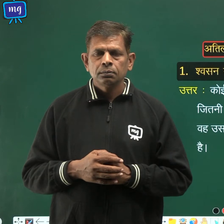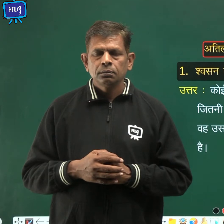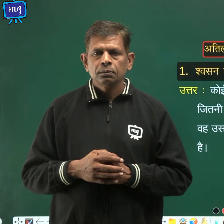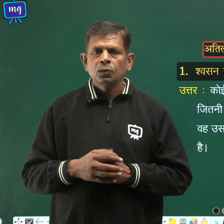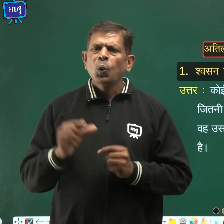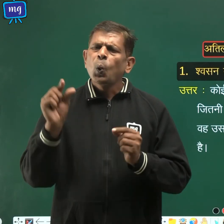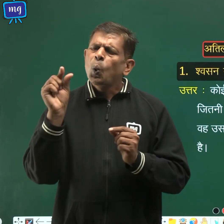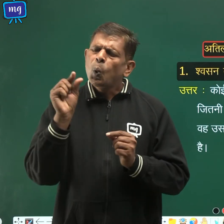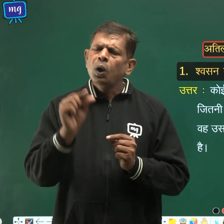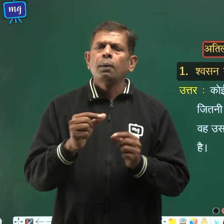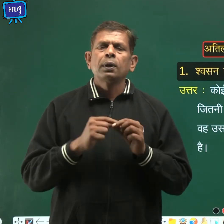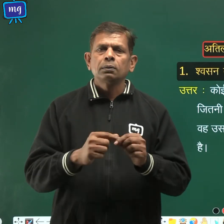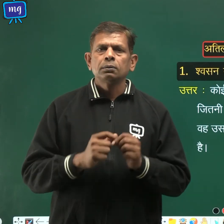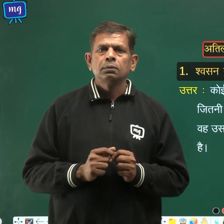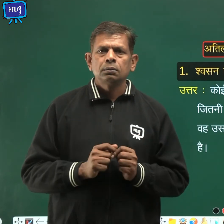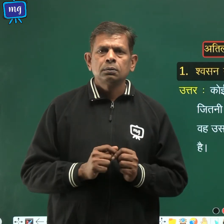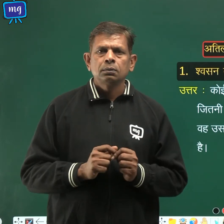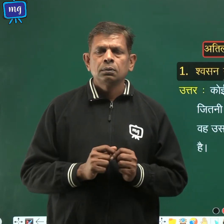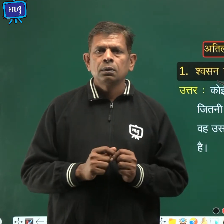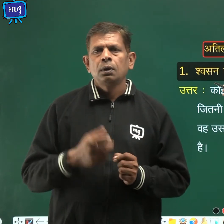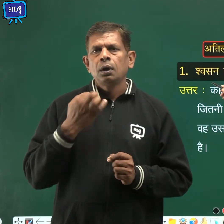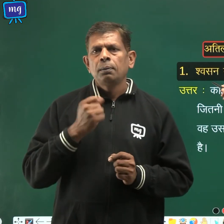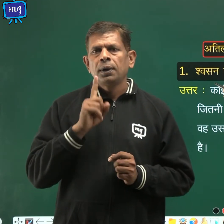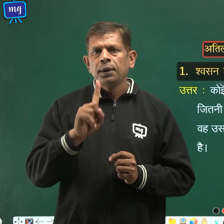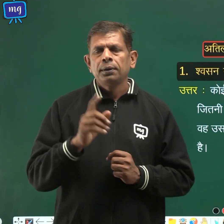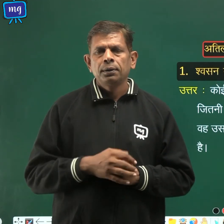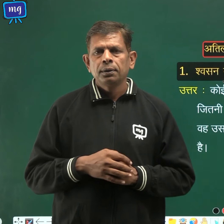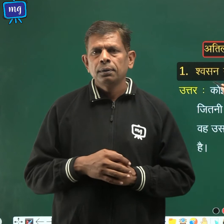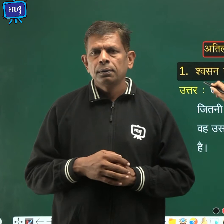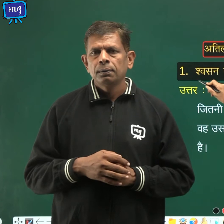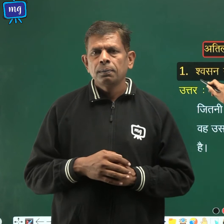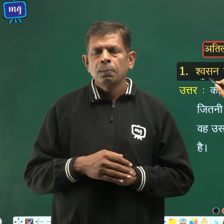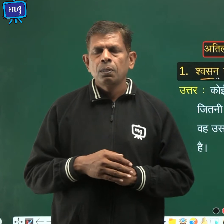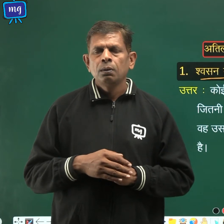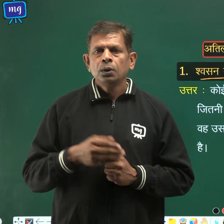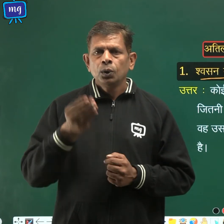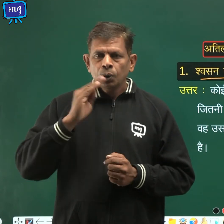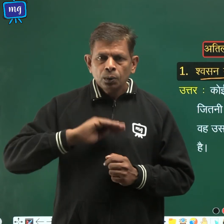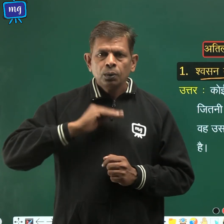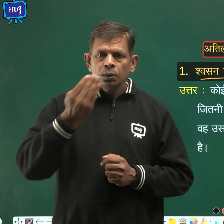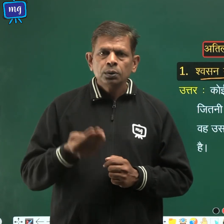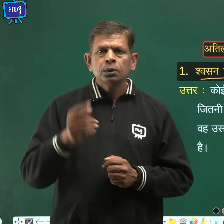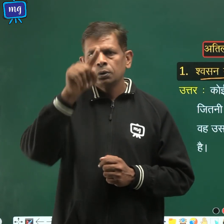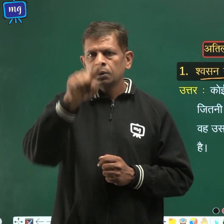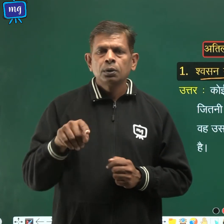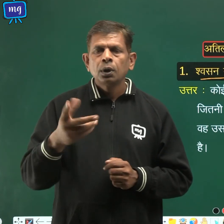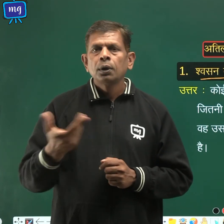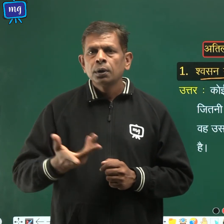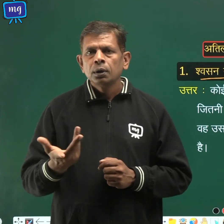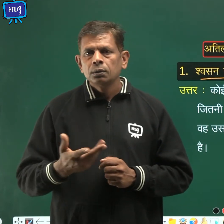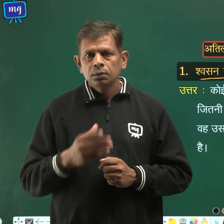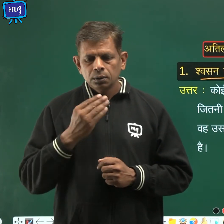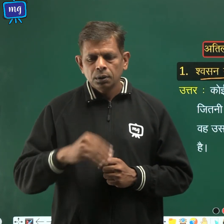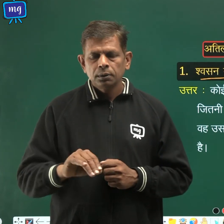अति लघुतरात्मक प्रश्न नंबर 1, श्वसन दर किसे कहते